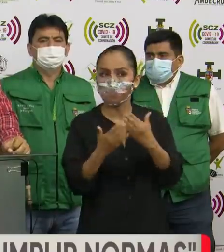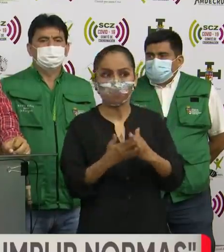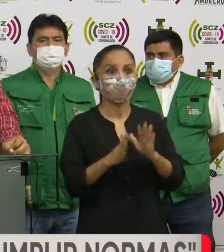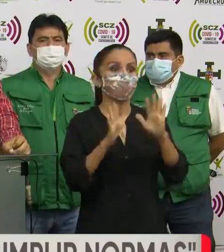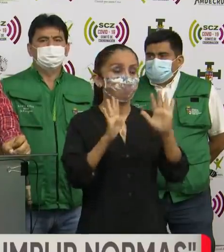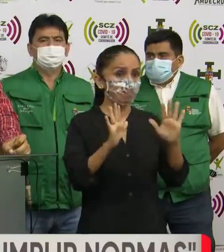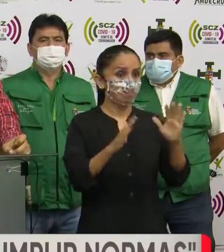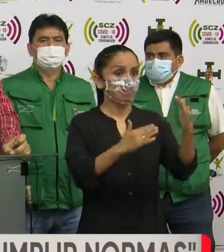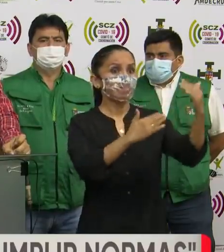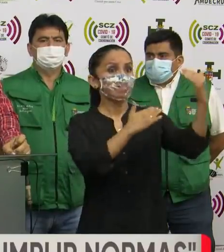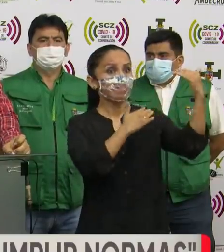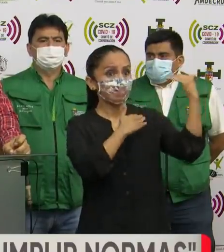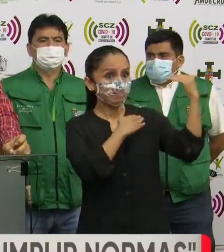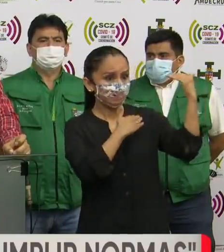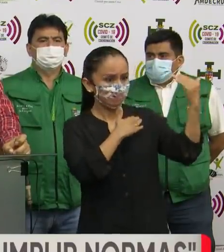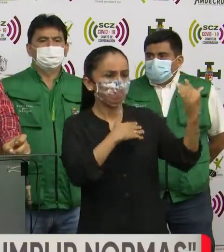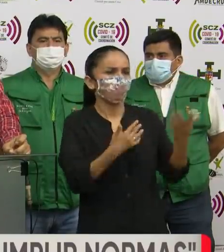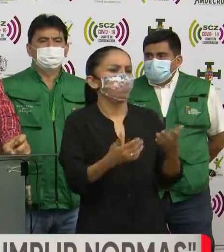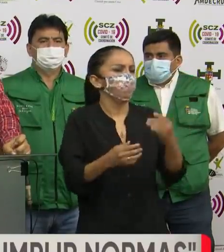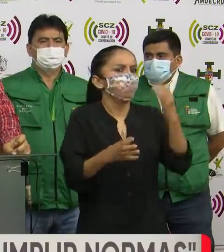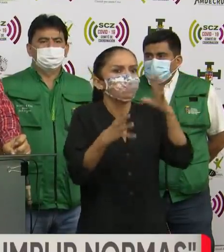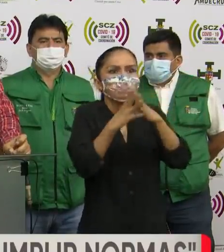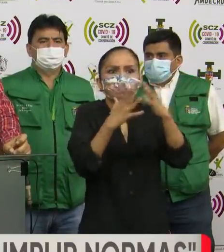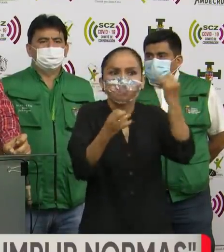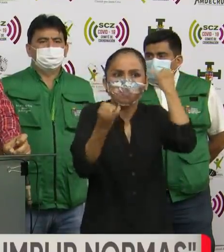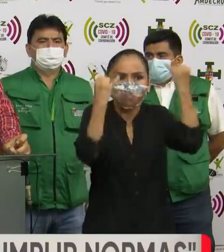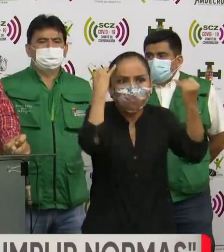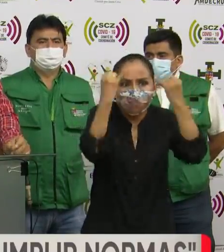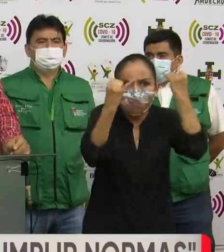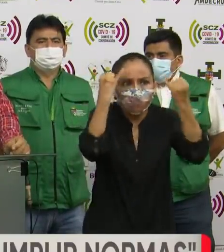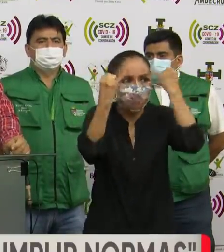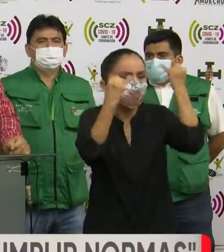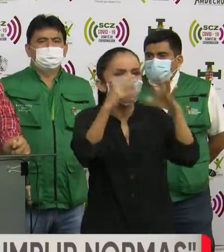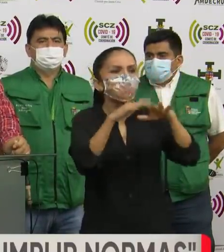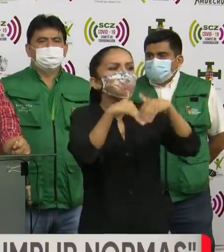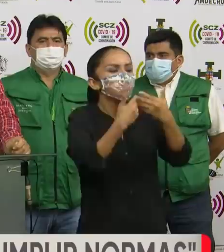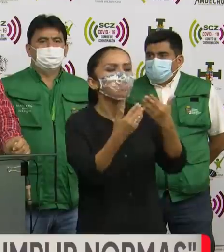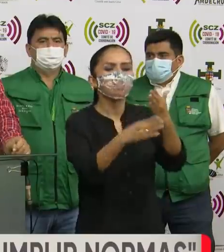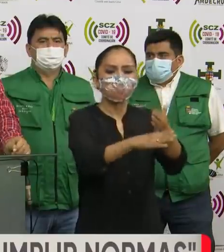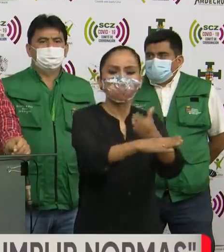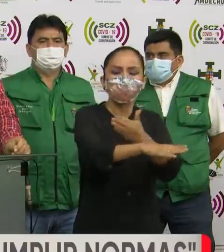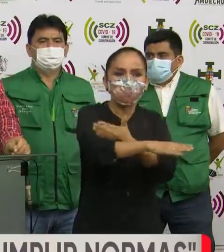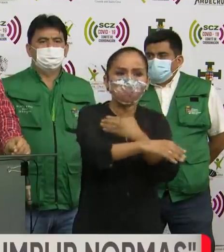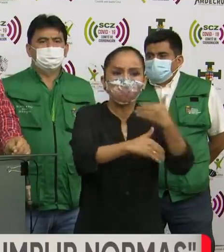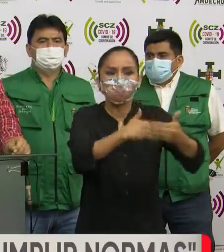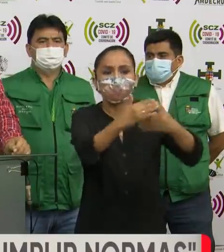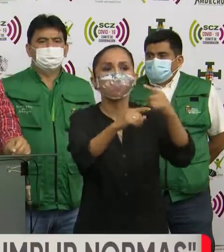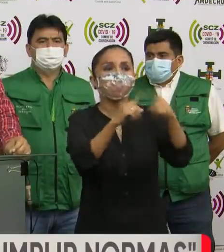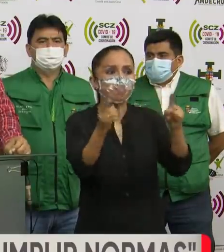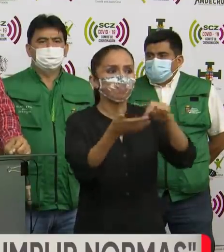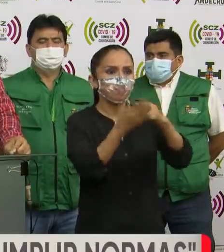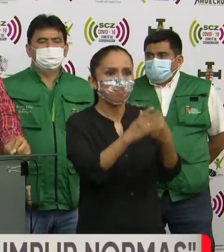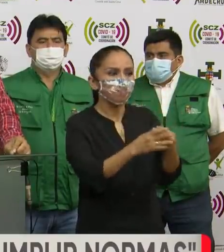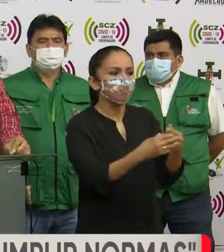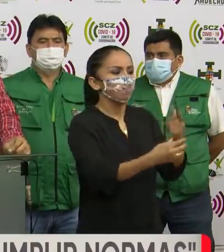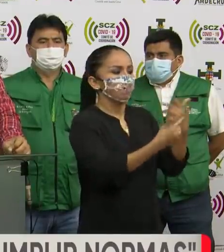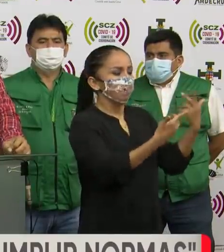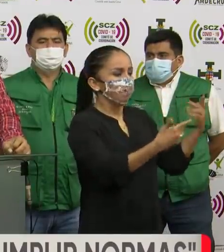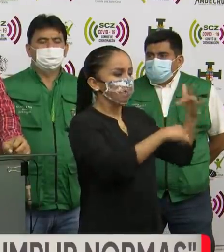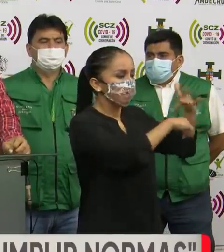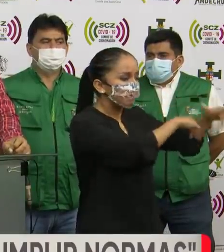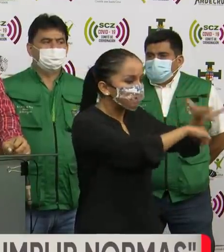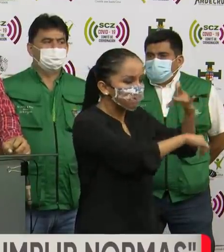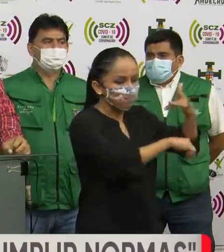Santa Cruz ha mostrado tener bastante iniciativa y bastante capacidad para ir mejorando, pero tener espacios